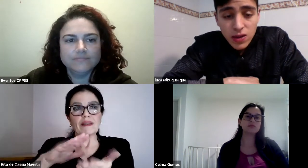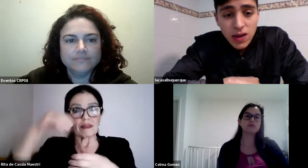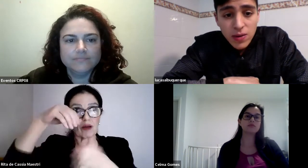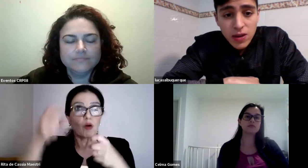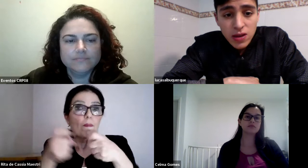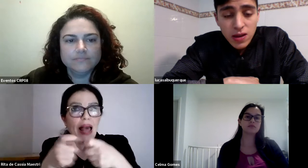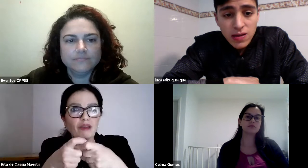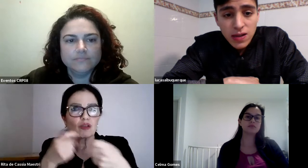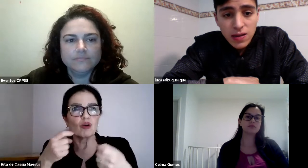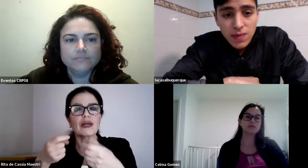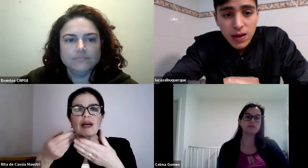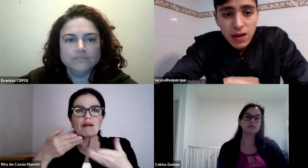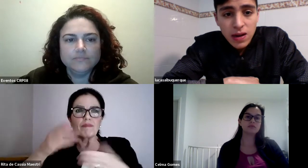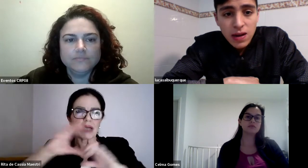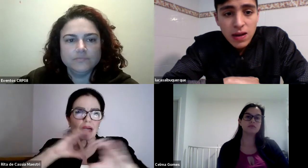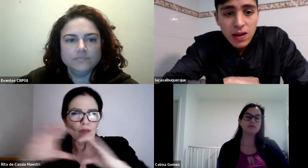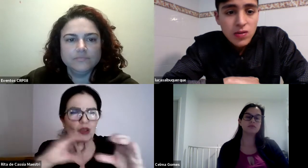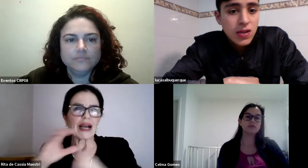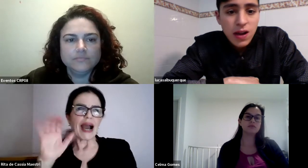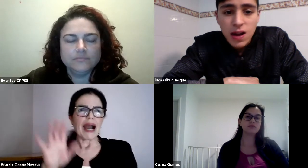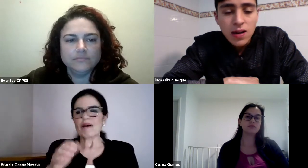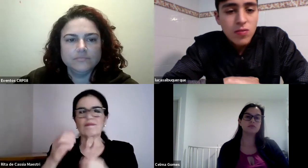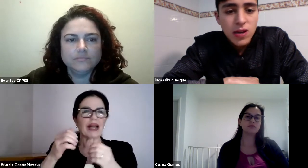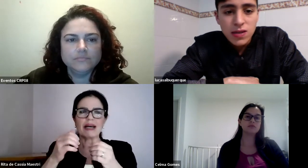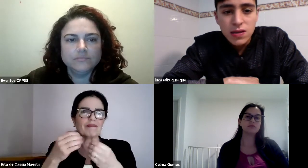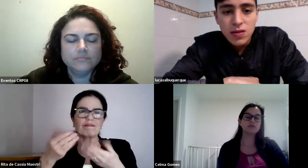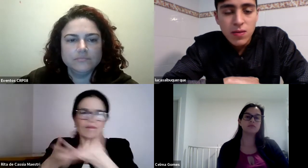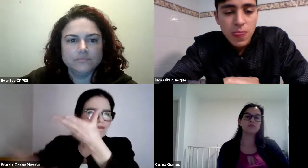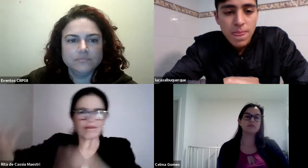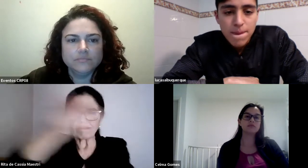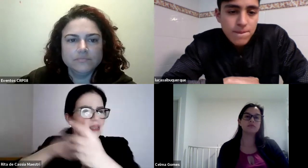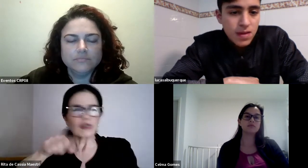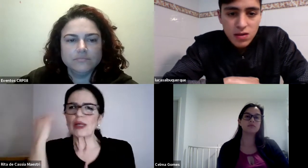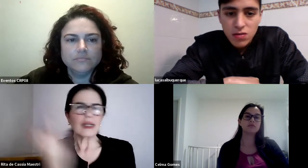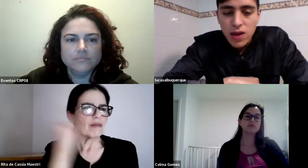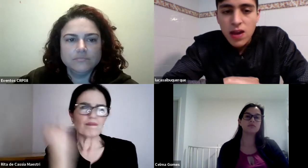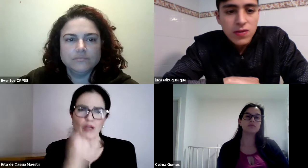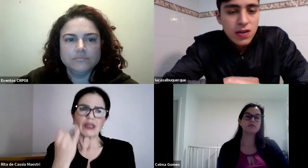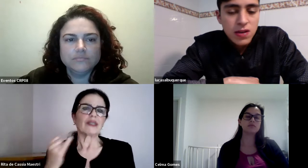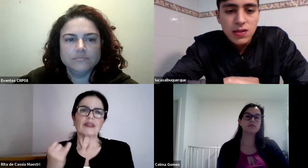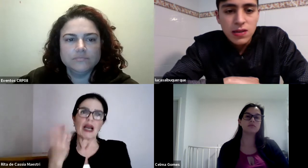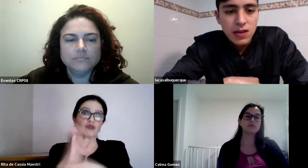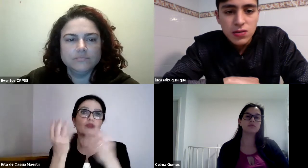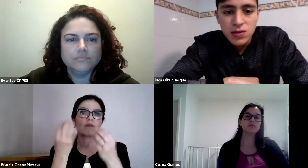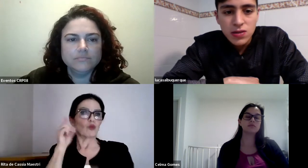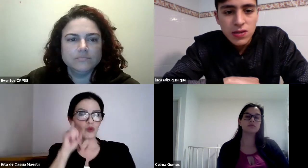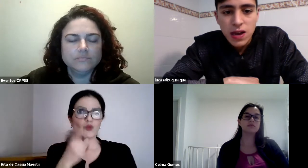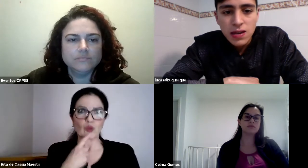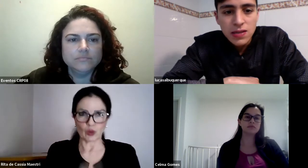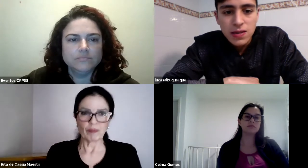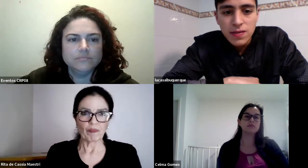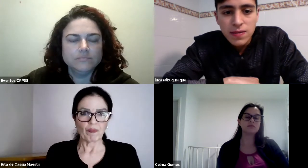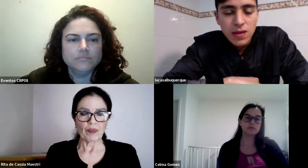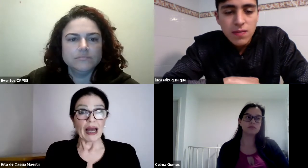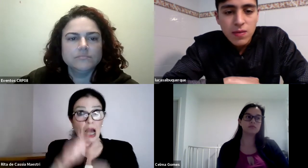O intérprete, ele está ali para auxiliar na comunicação, seja com médico, seja nas interações